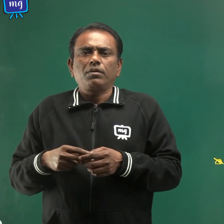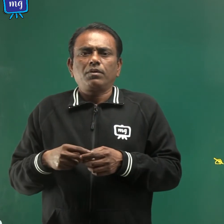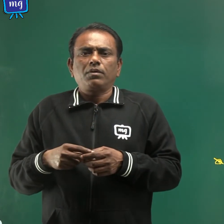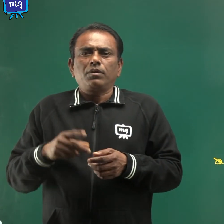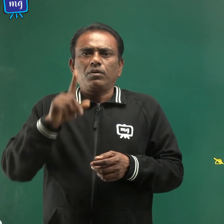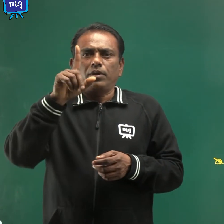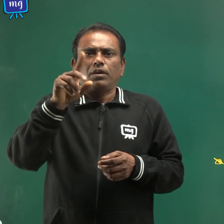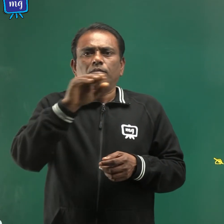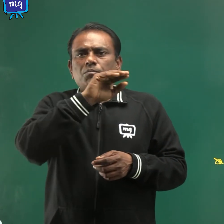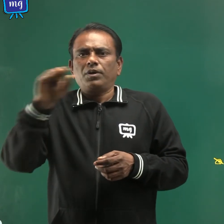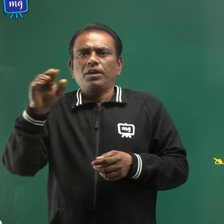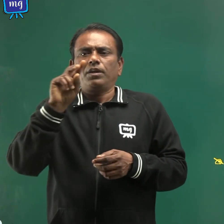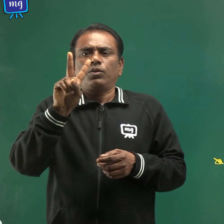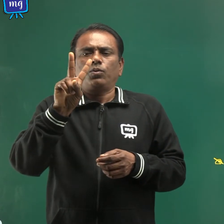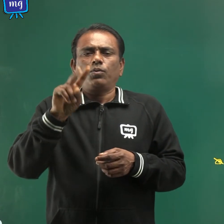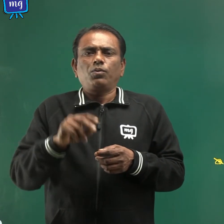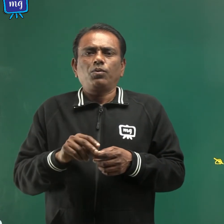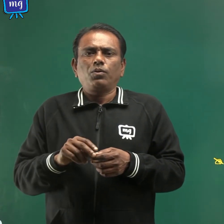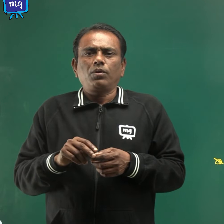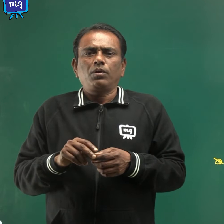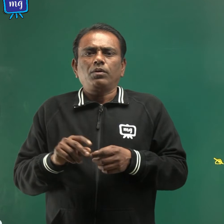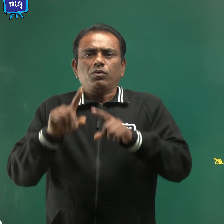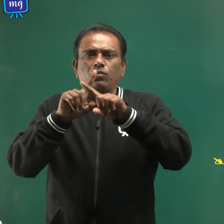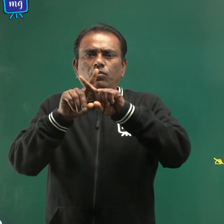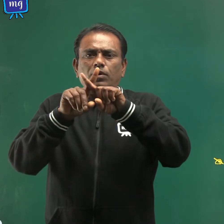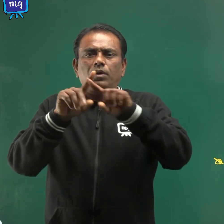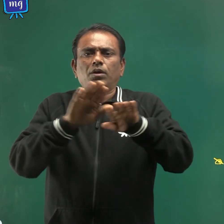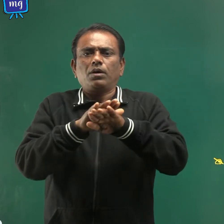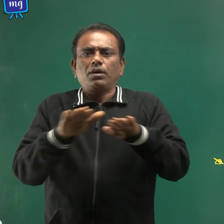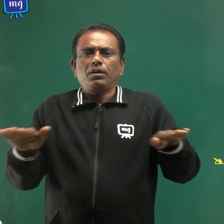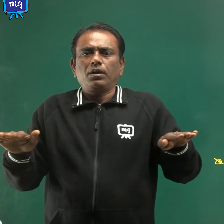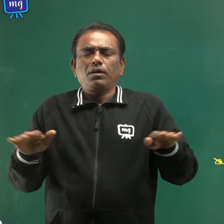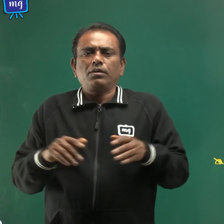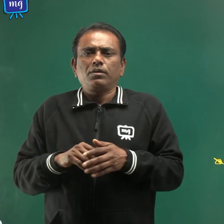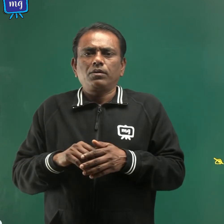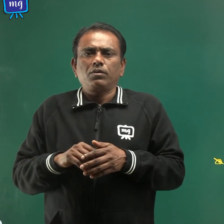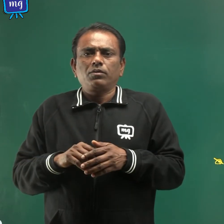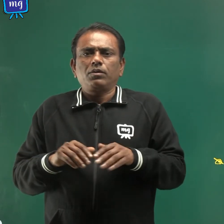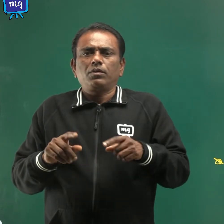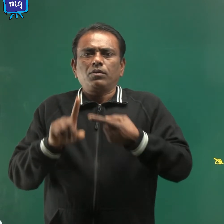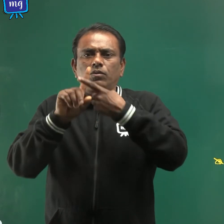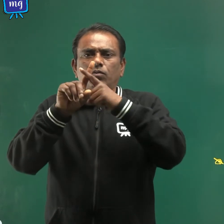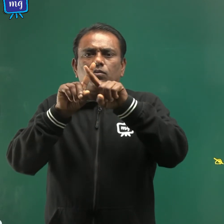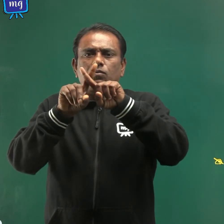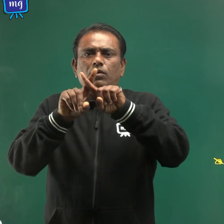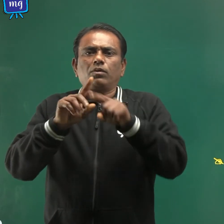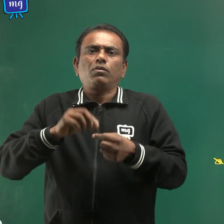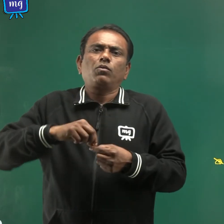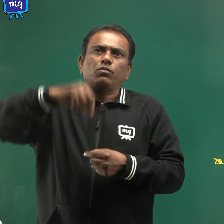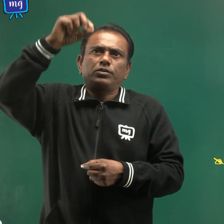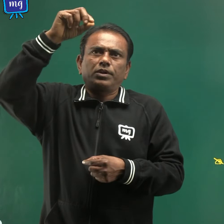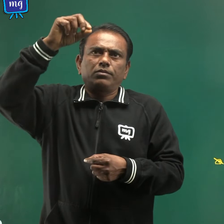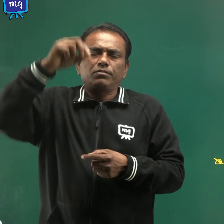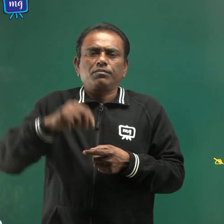कि एक बटे दो कि उन आधार पर कि उड़ान चाहिए अ